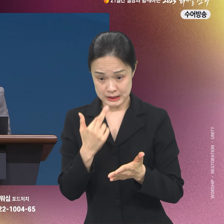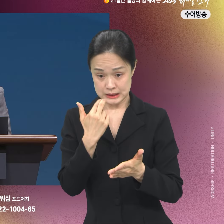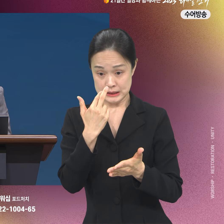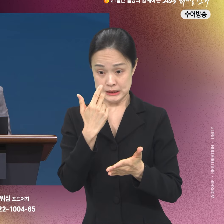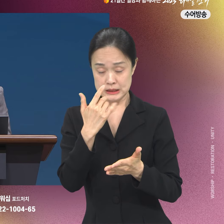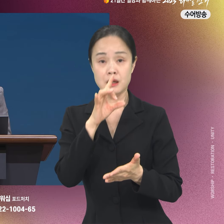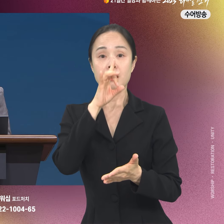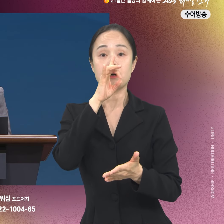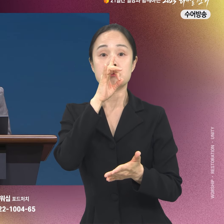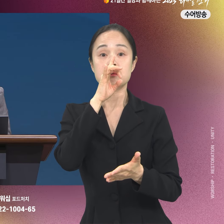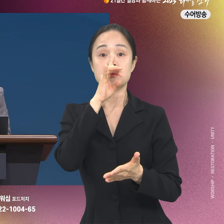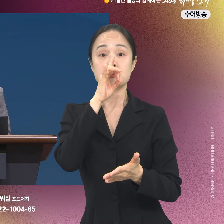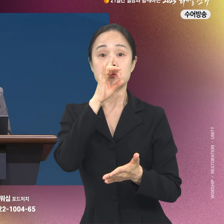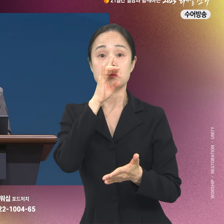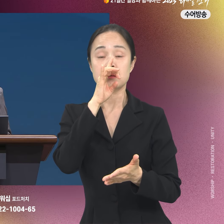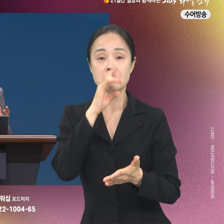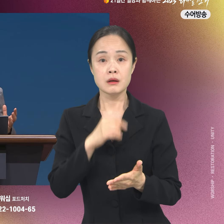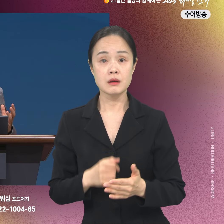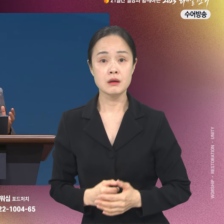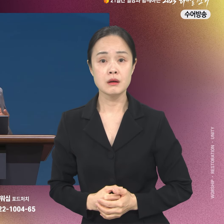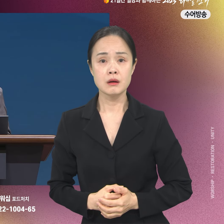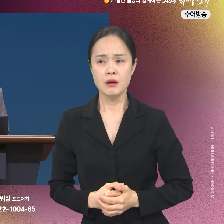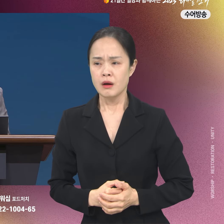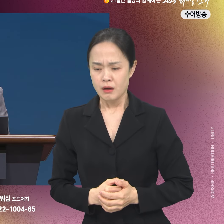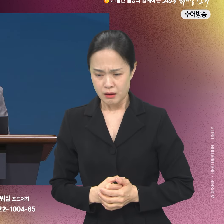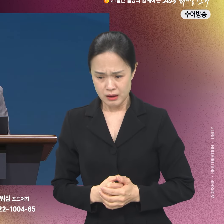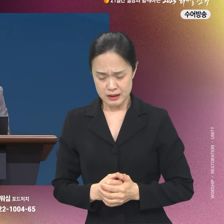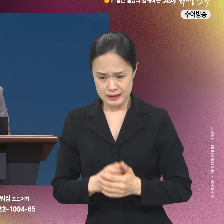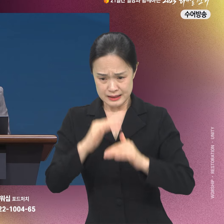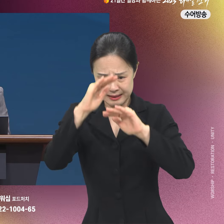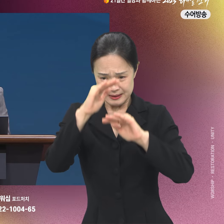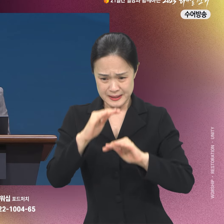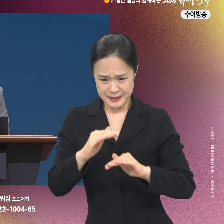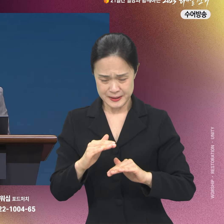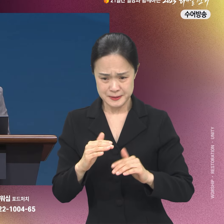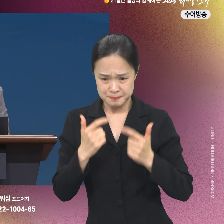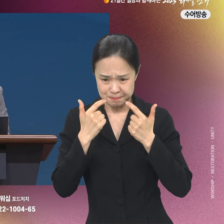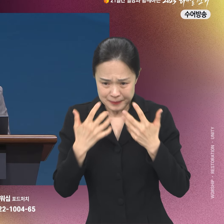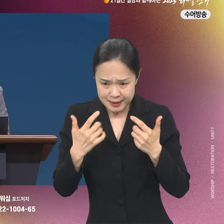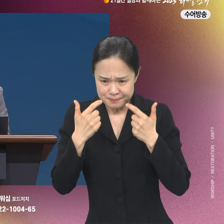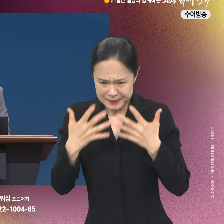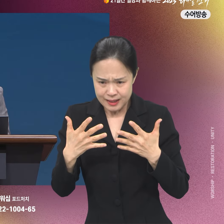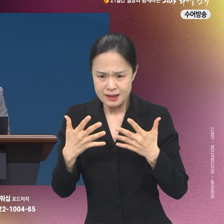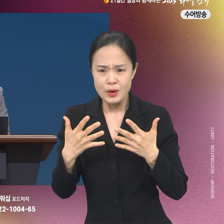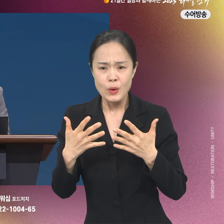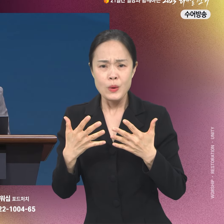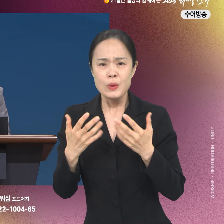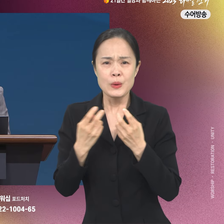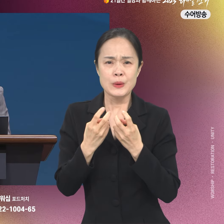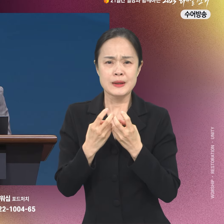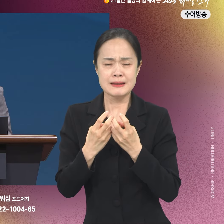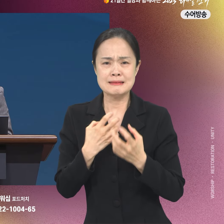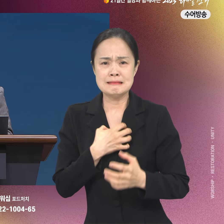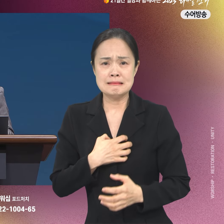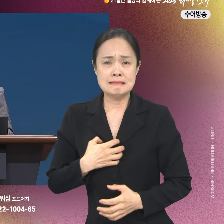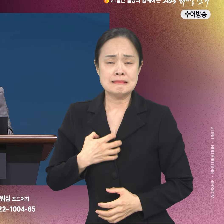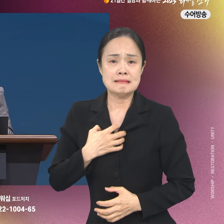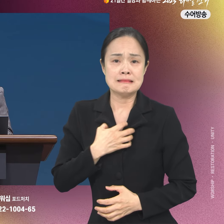오류가 조금이라도 섞인다면, 이 두려움이 너무나 크게 저를 엄습했습니다. 그러다 보니